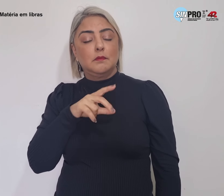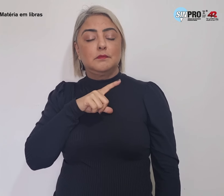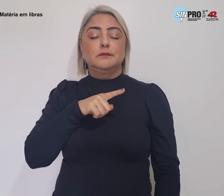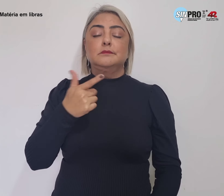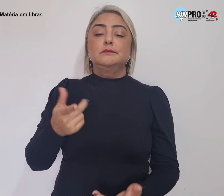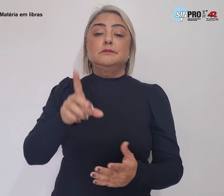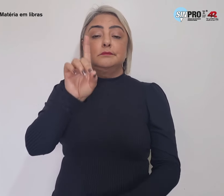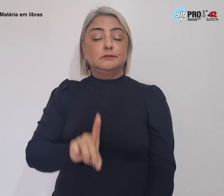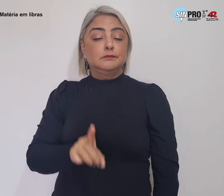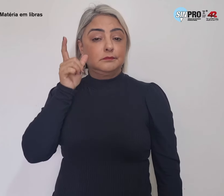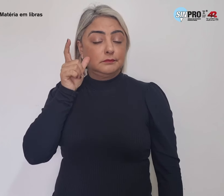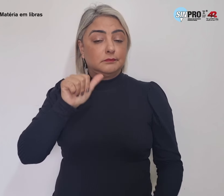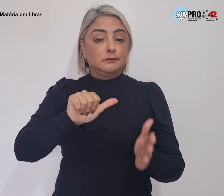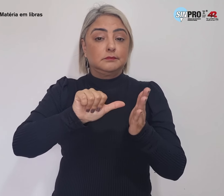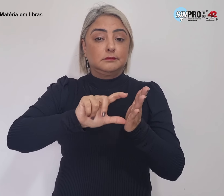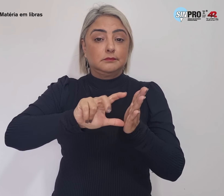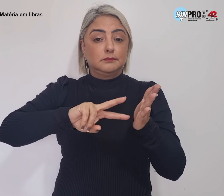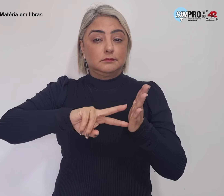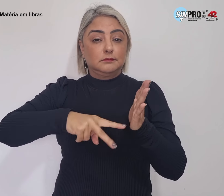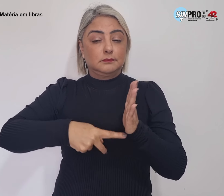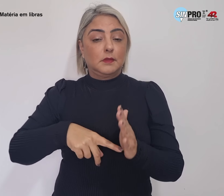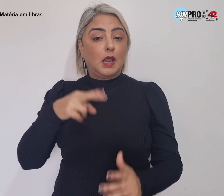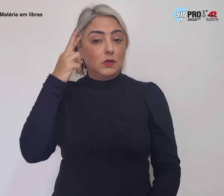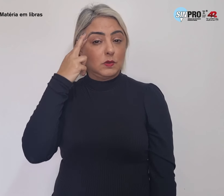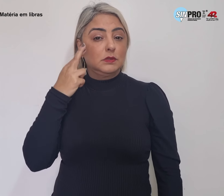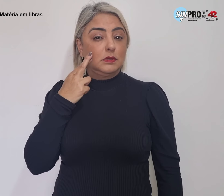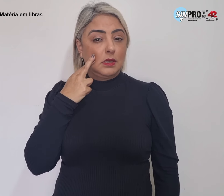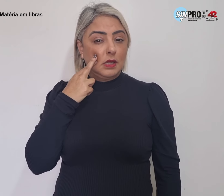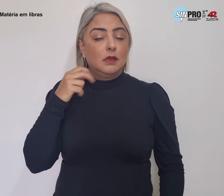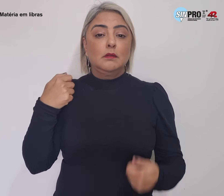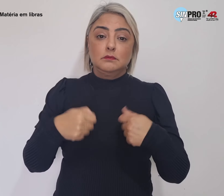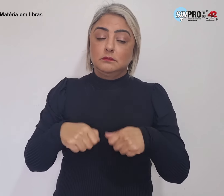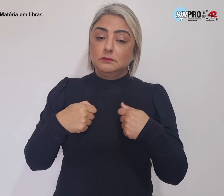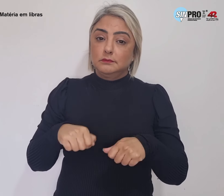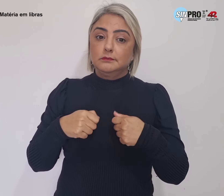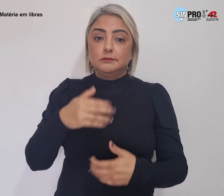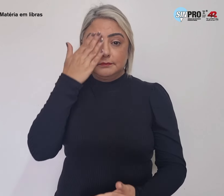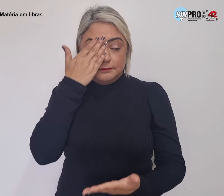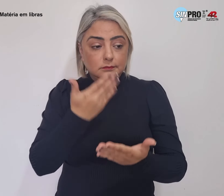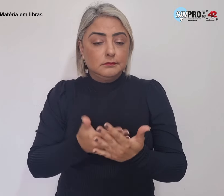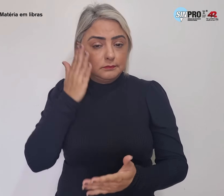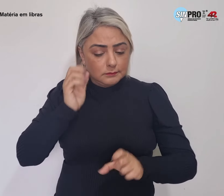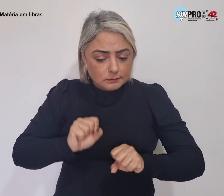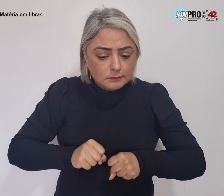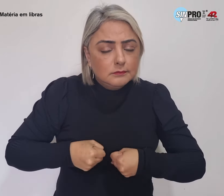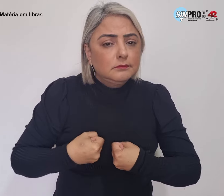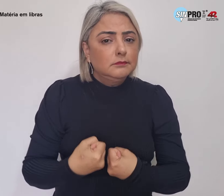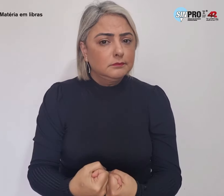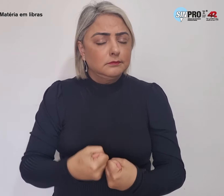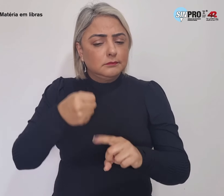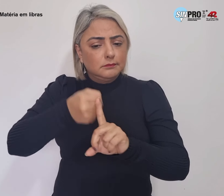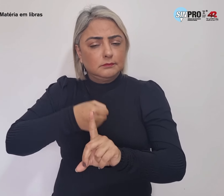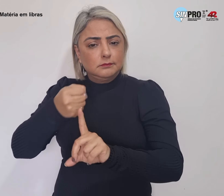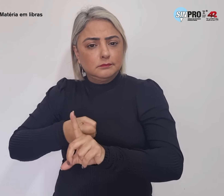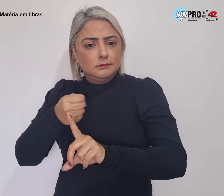Rosilene Corrêa, é preciso reconhecer o esforço e a luta da categoria, que resultaram sim